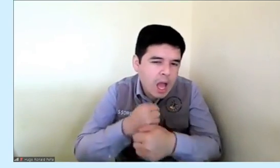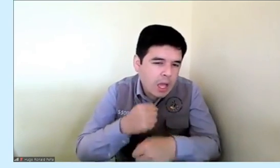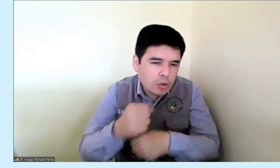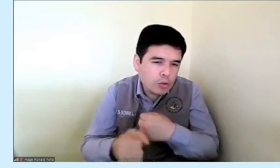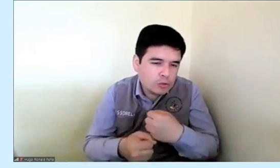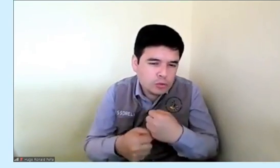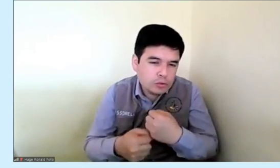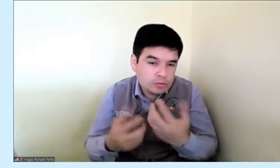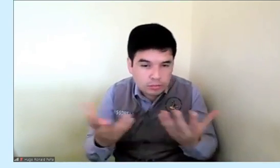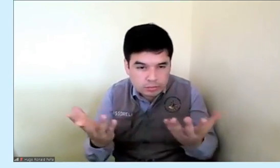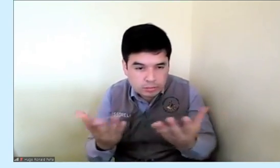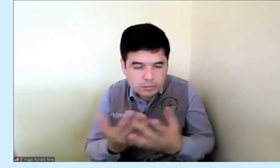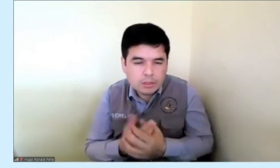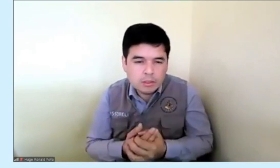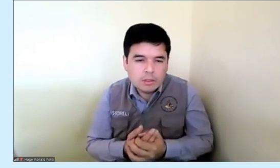años